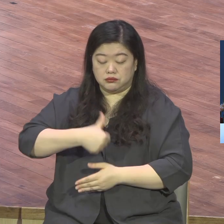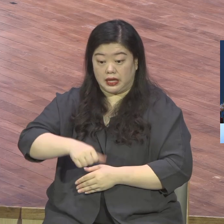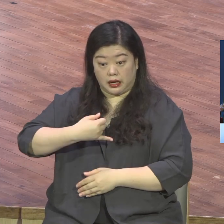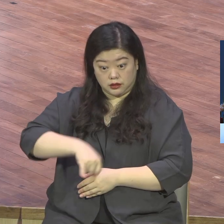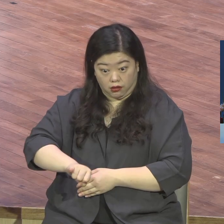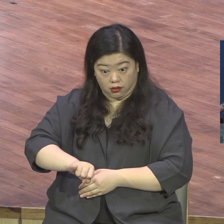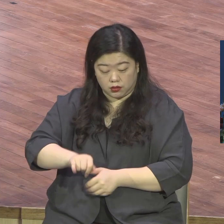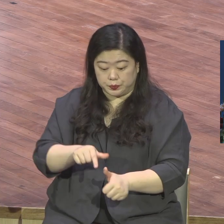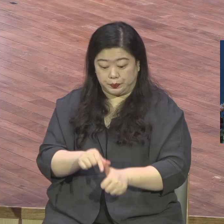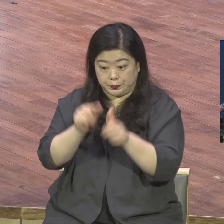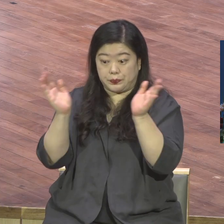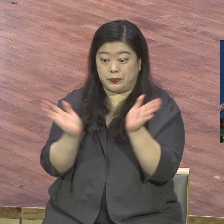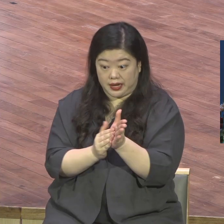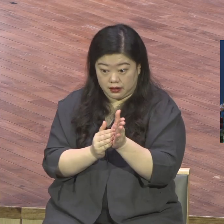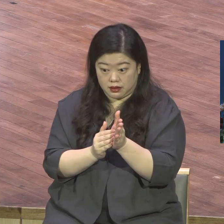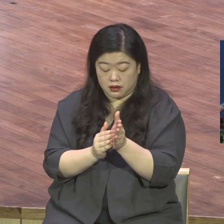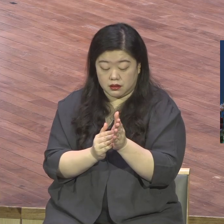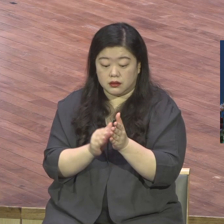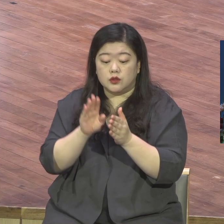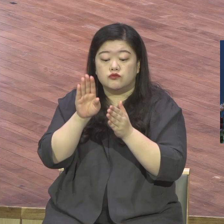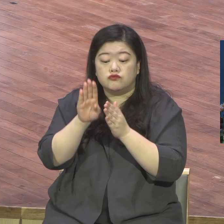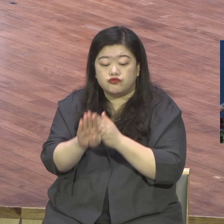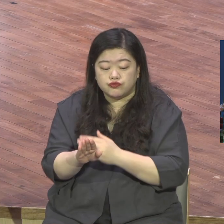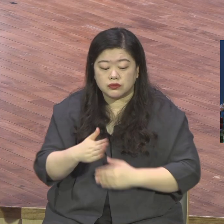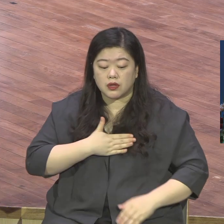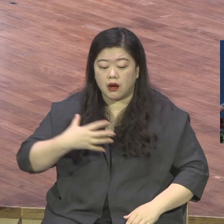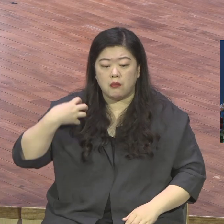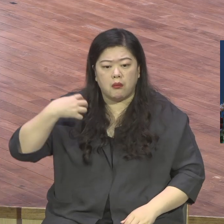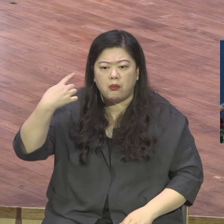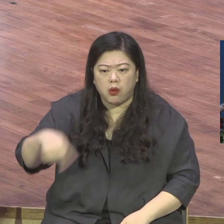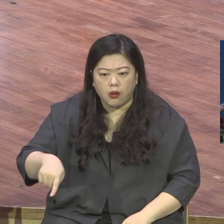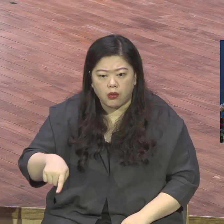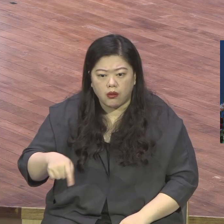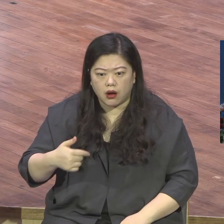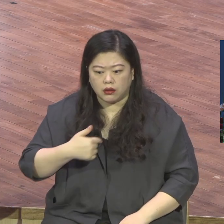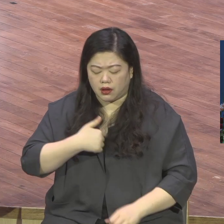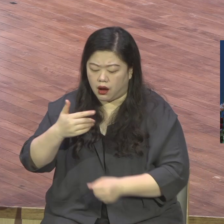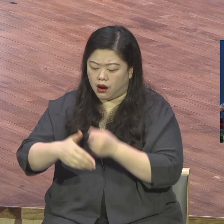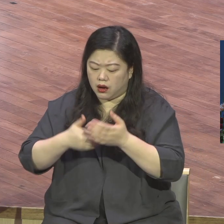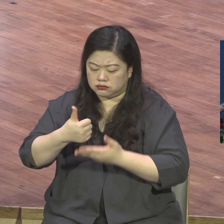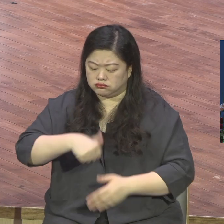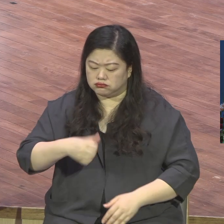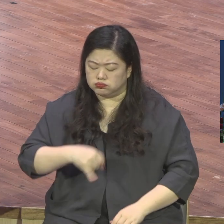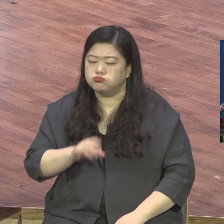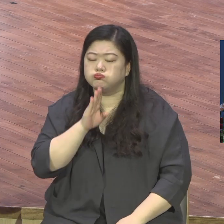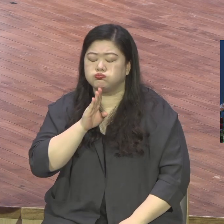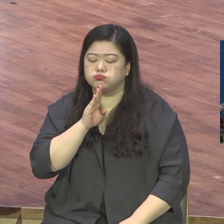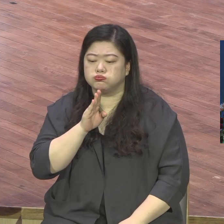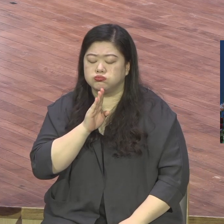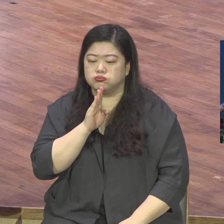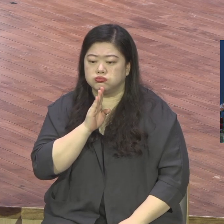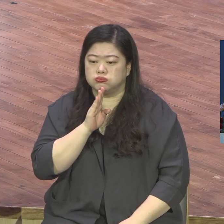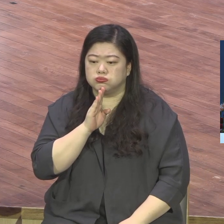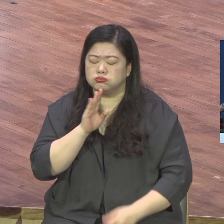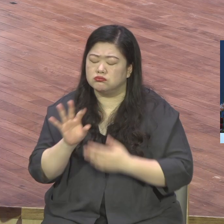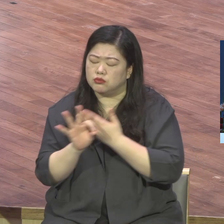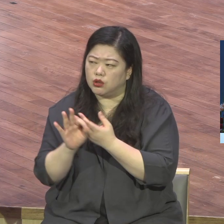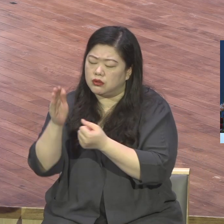땅에 사는 날 동안에 삶을 통해서 어떻게 하나님의 뜻과